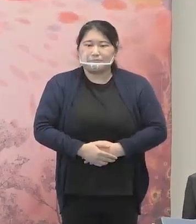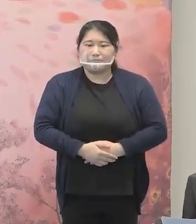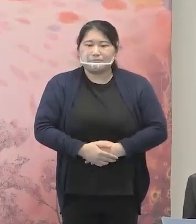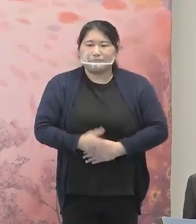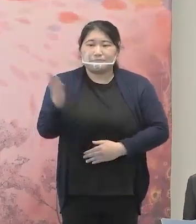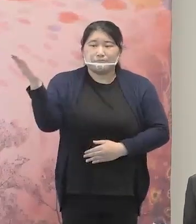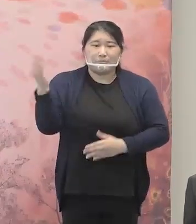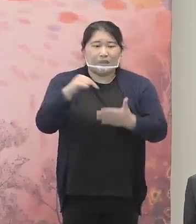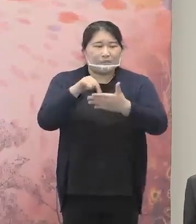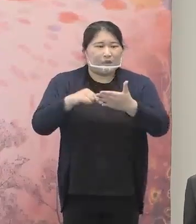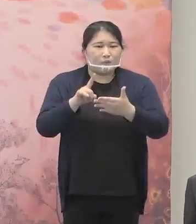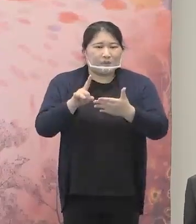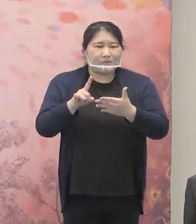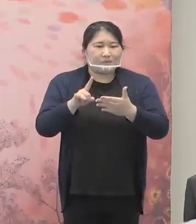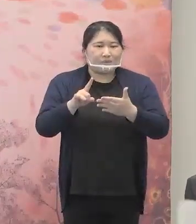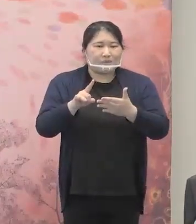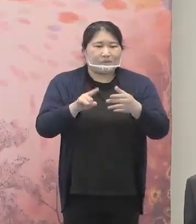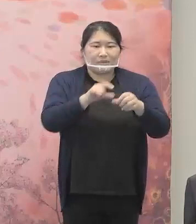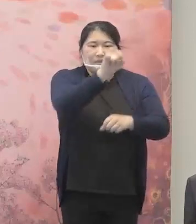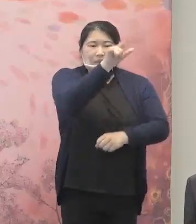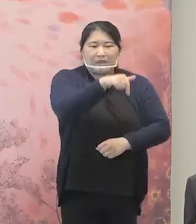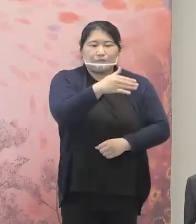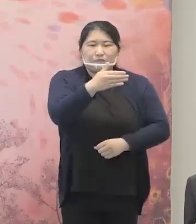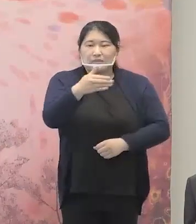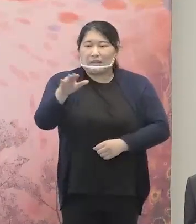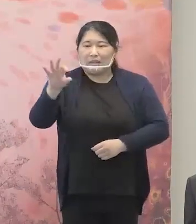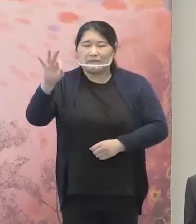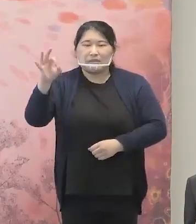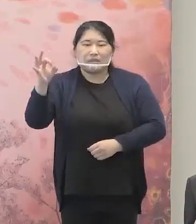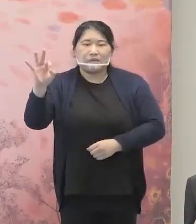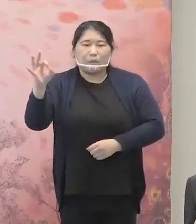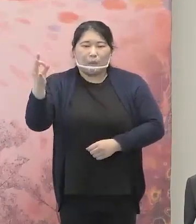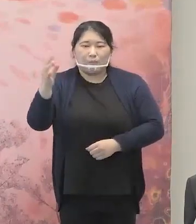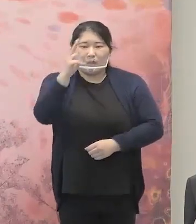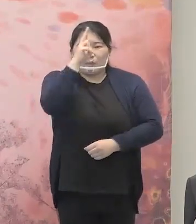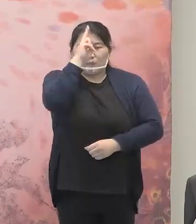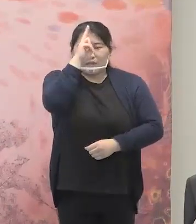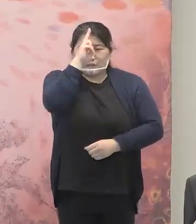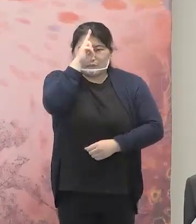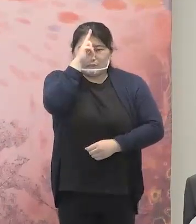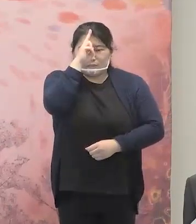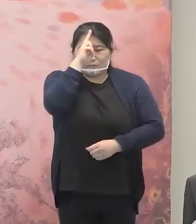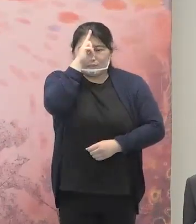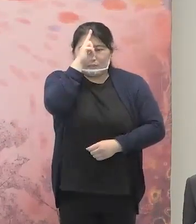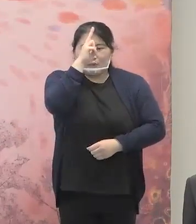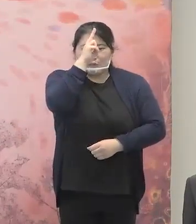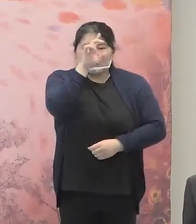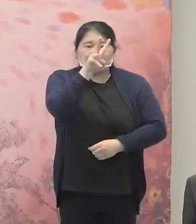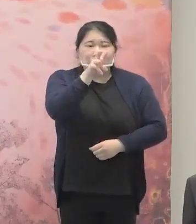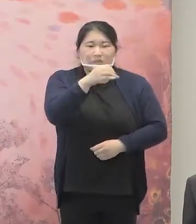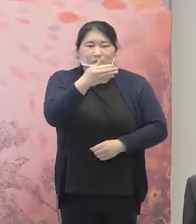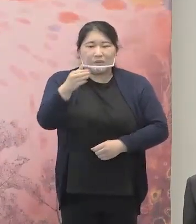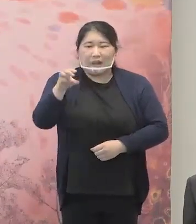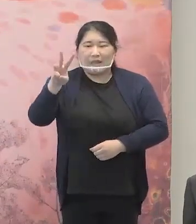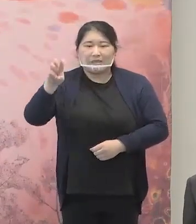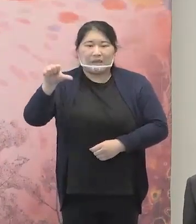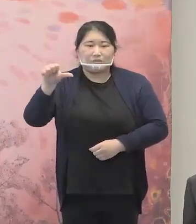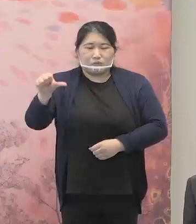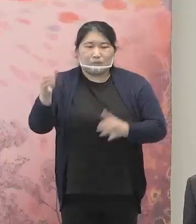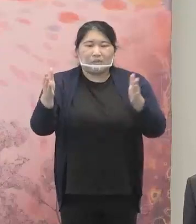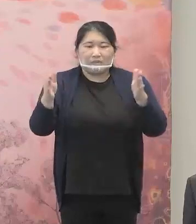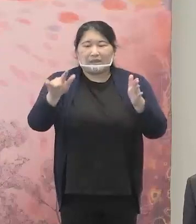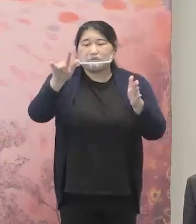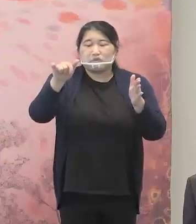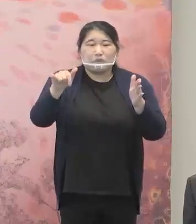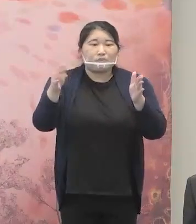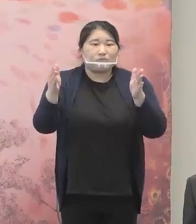番組内容ですが、平日の月曜日から金曜日のお昼12時20分から35分まで、15分